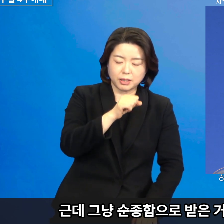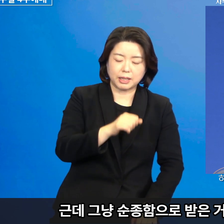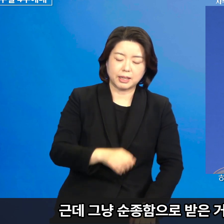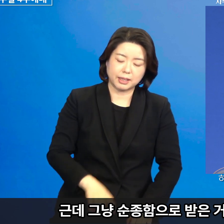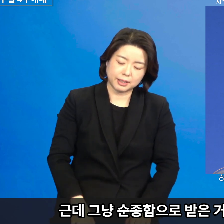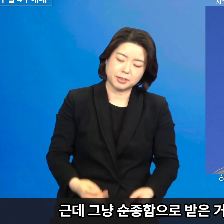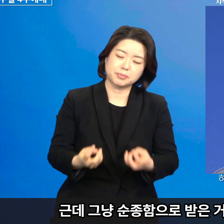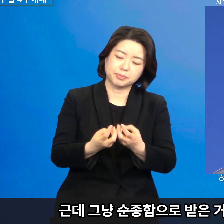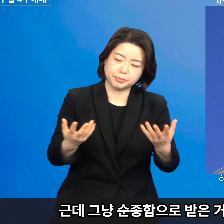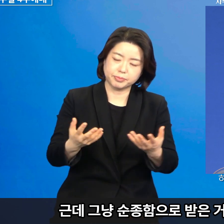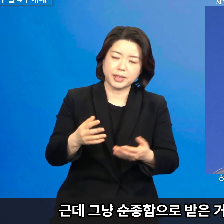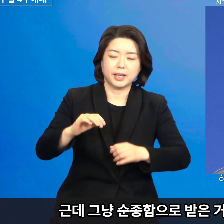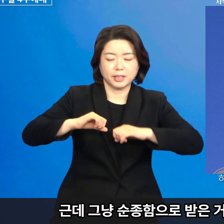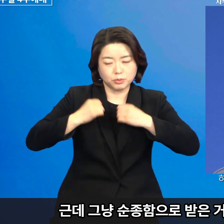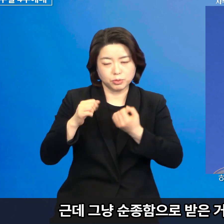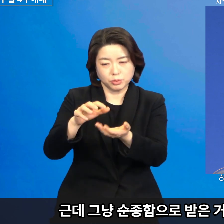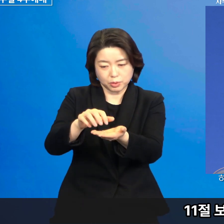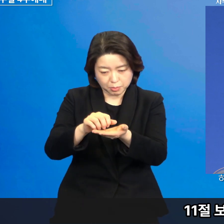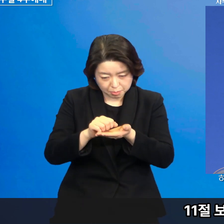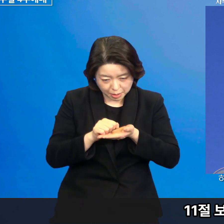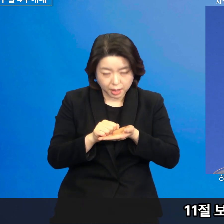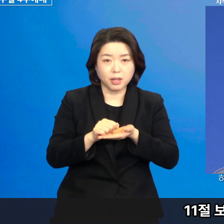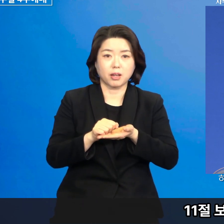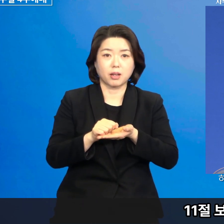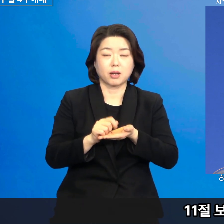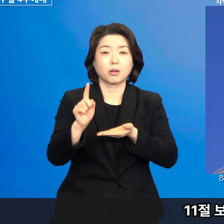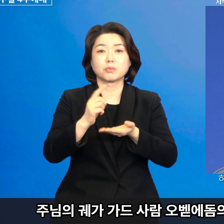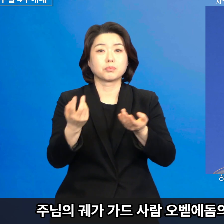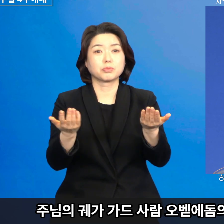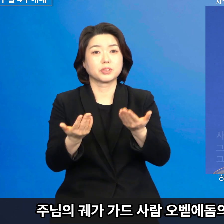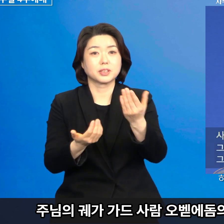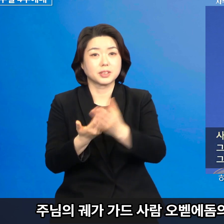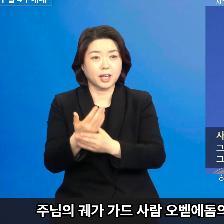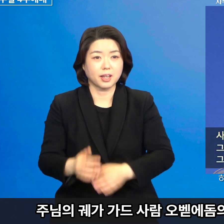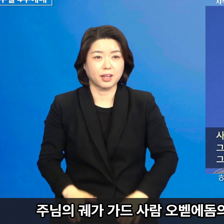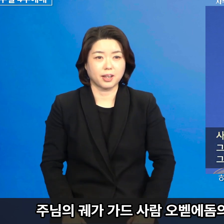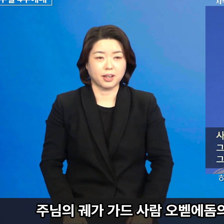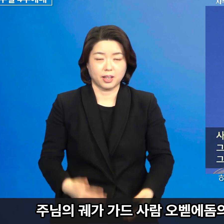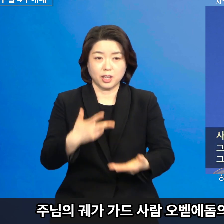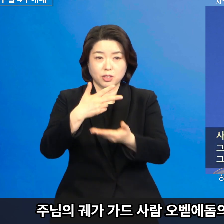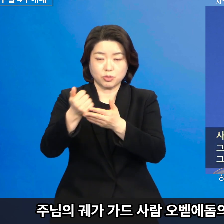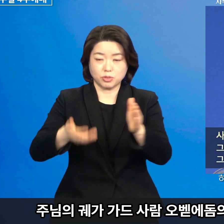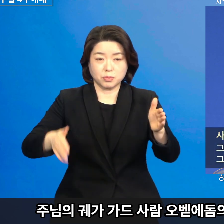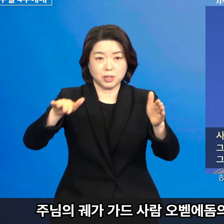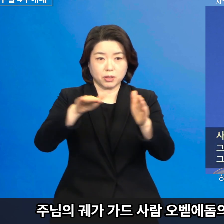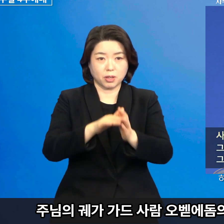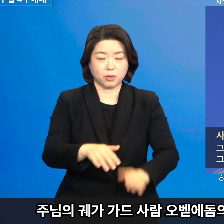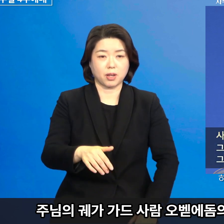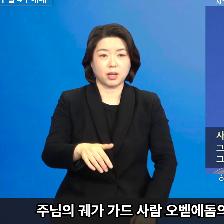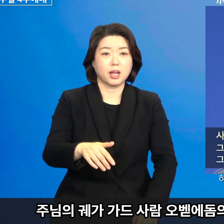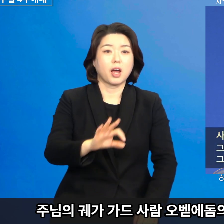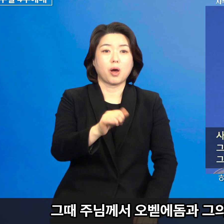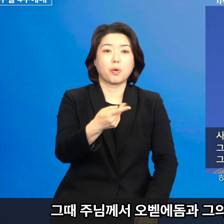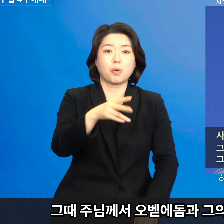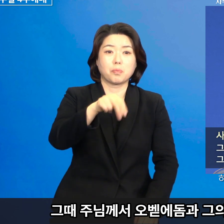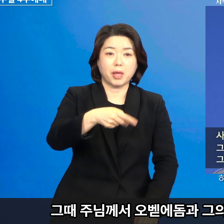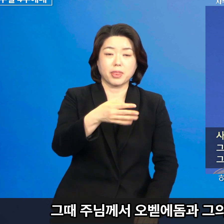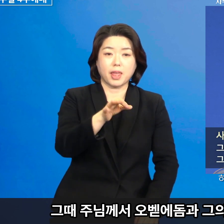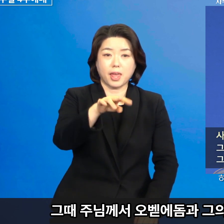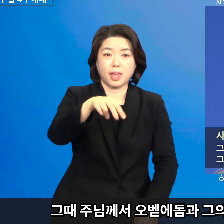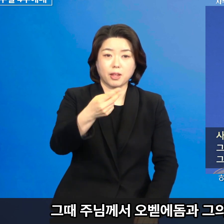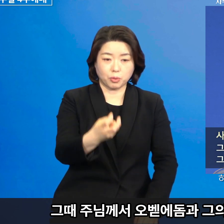순종함으로 받은 거예요. 어떤 일이 벌어졌느냐? 11절 보세요. 주님의 개가 가드 사람 오벳 에돔의 집에서 석 달 동안 머물렀는데